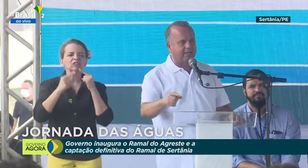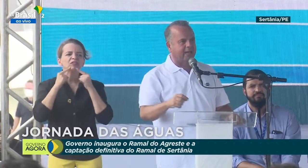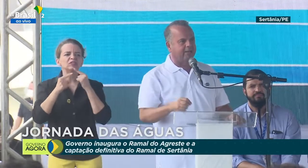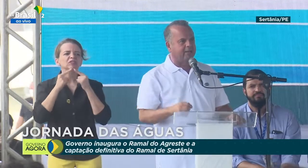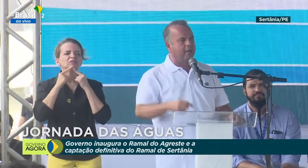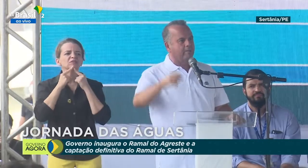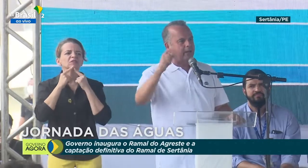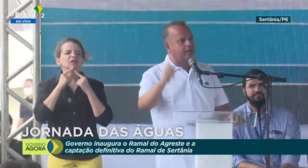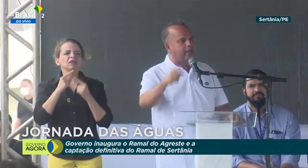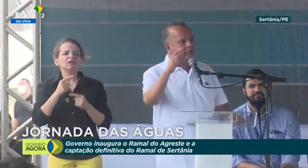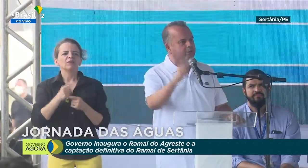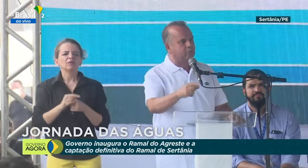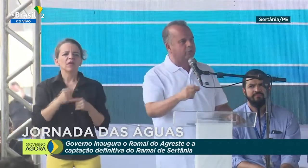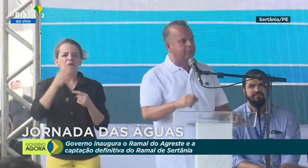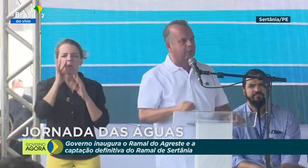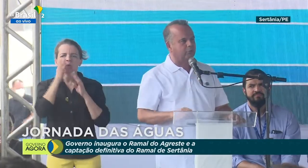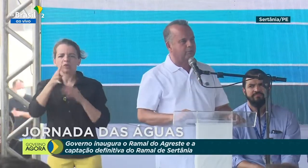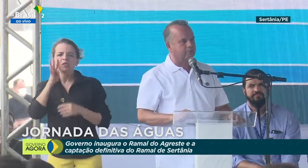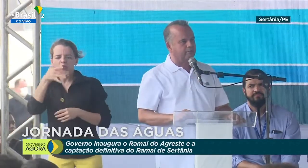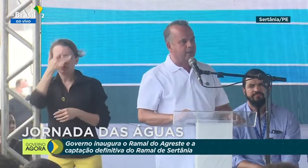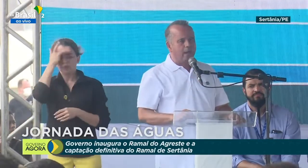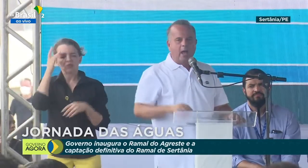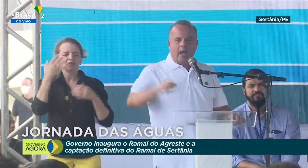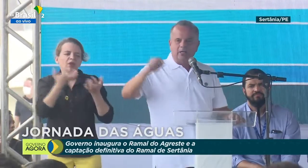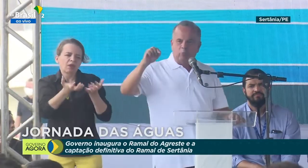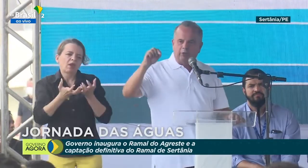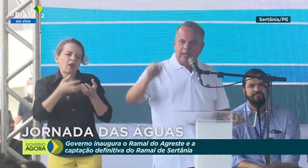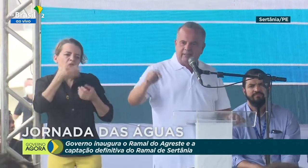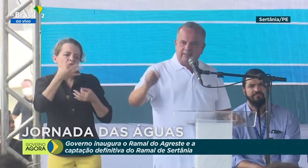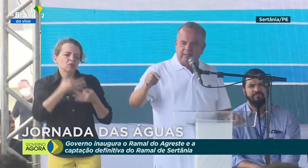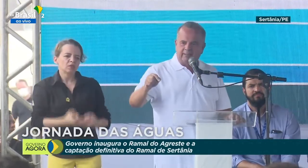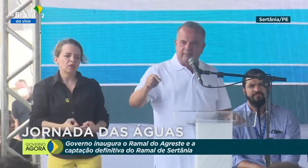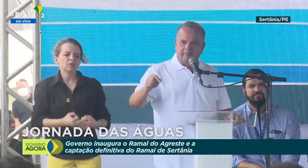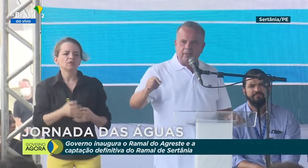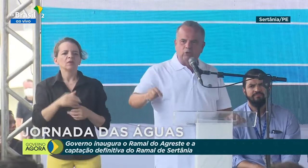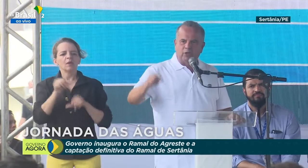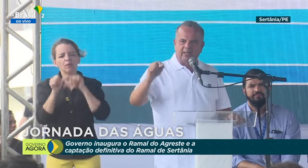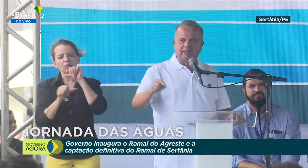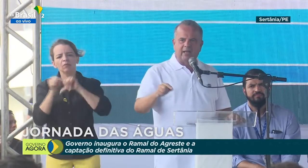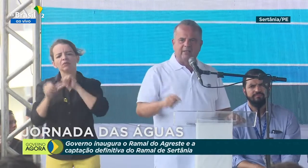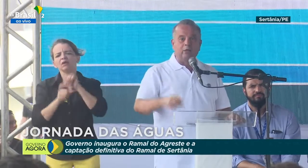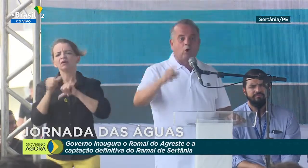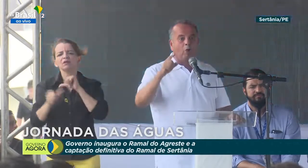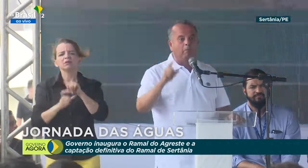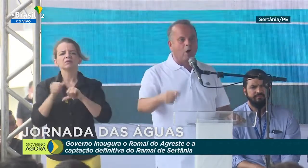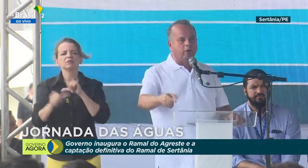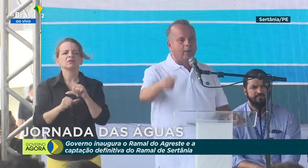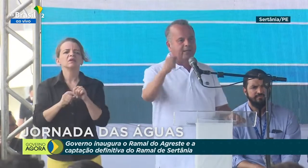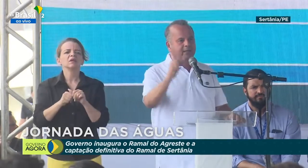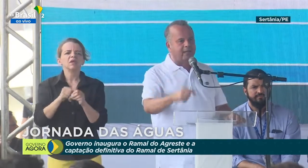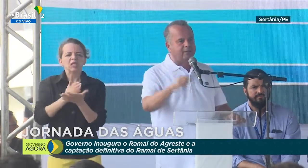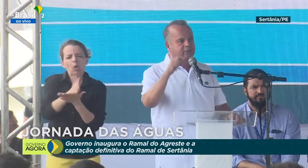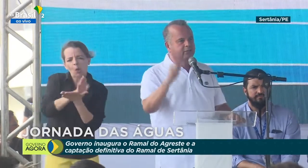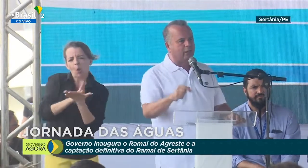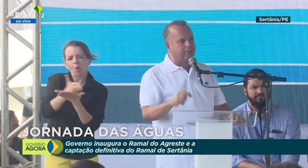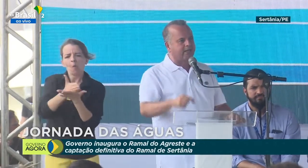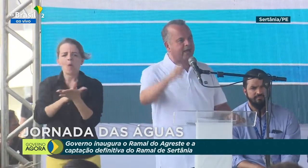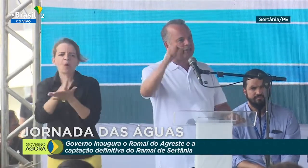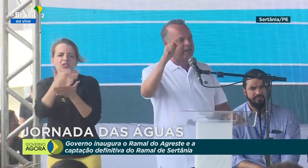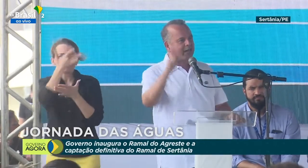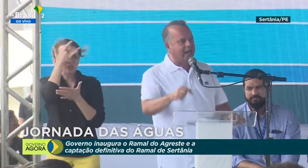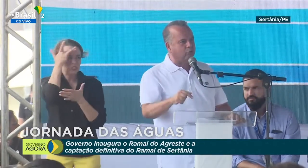são assacadas para quem quer fazer o certo. As mudanças, todas elas, incomodam aqueles que